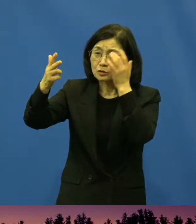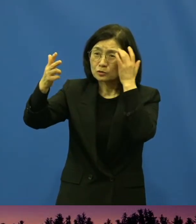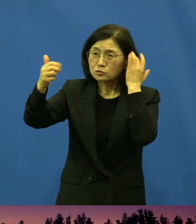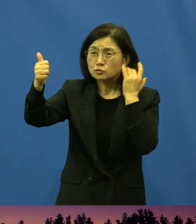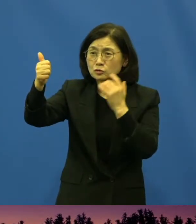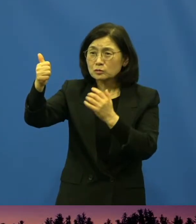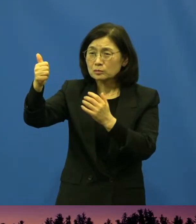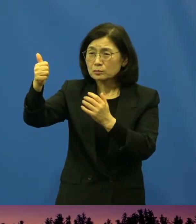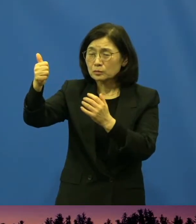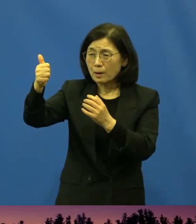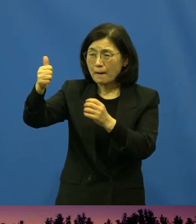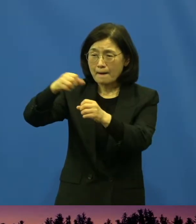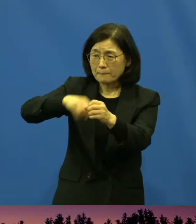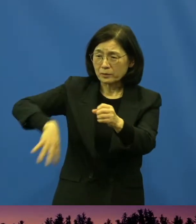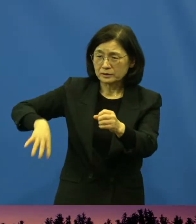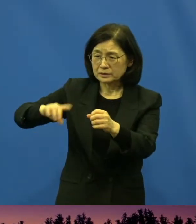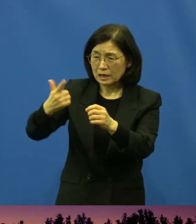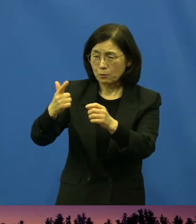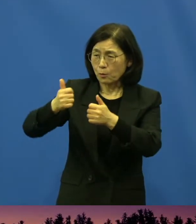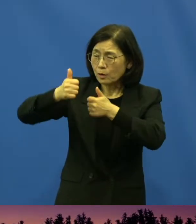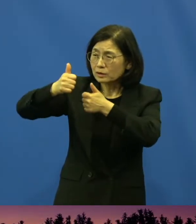거죠.